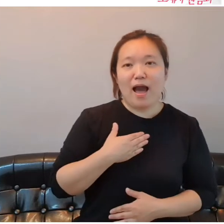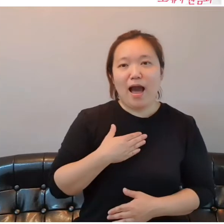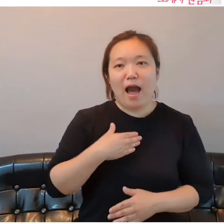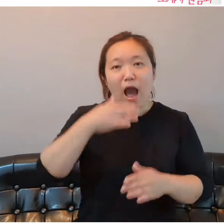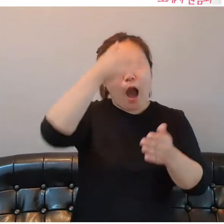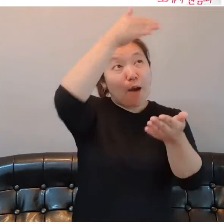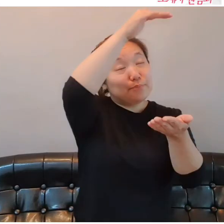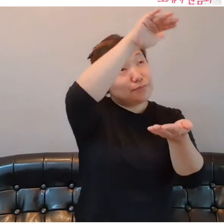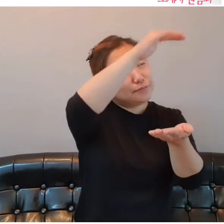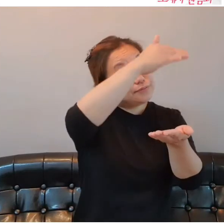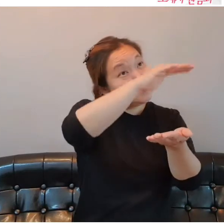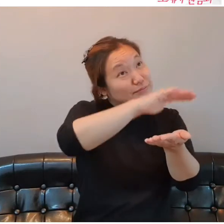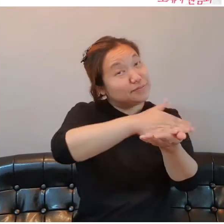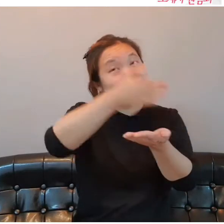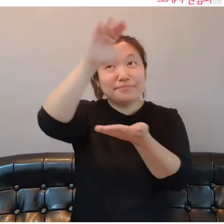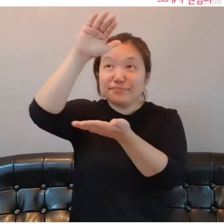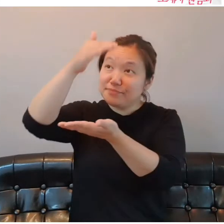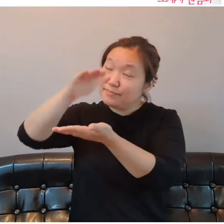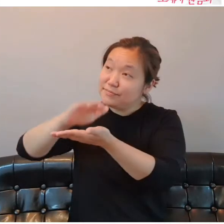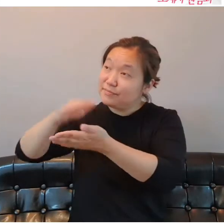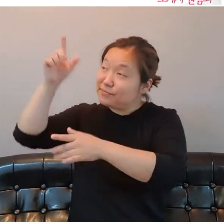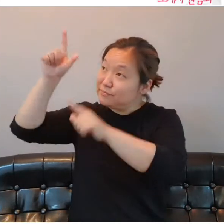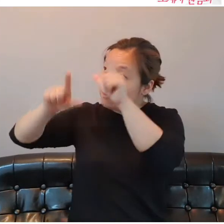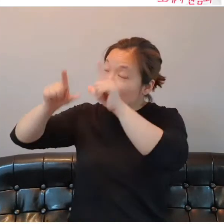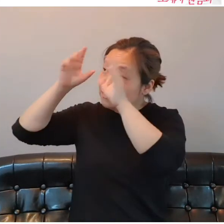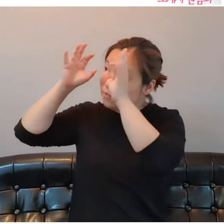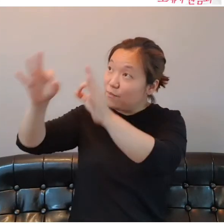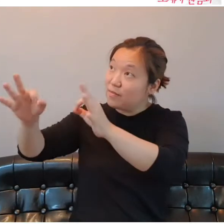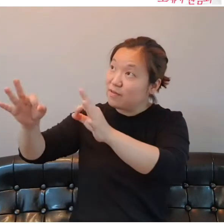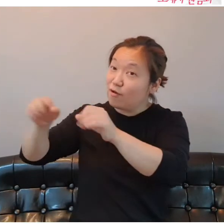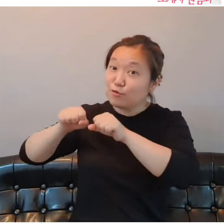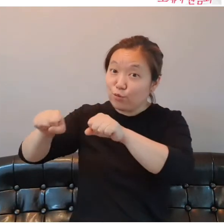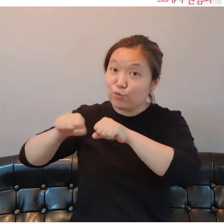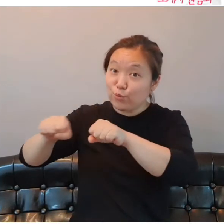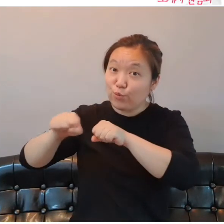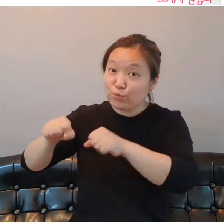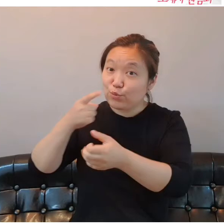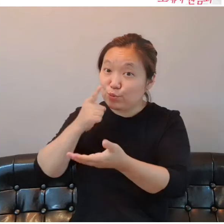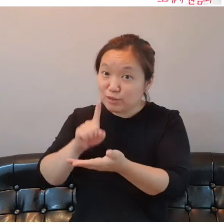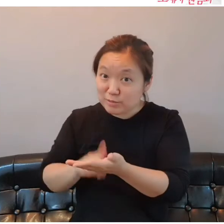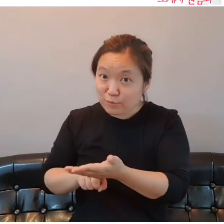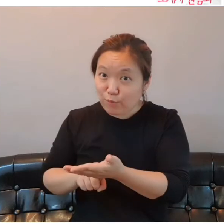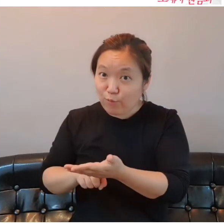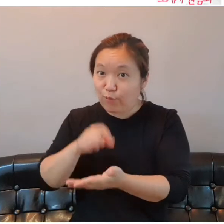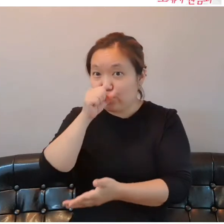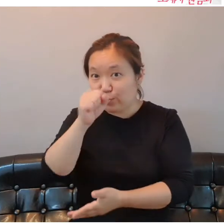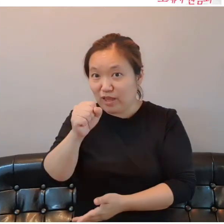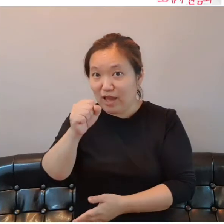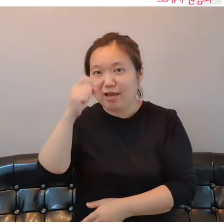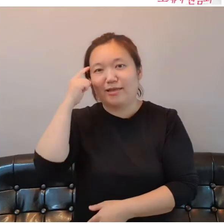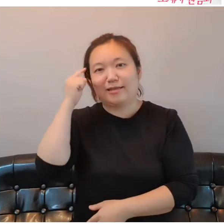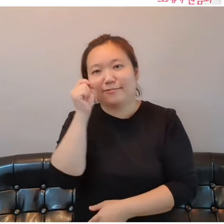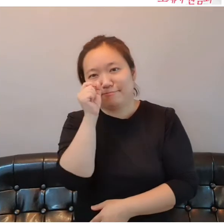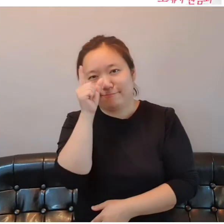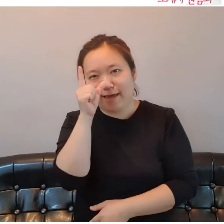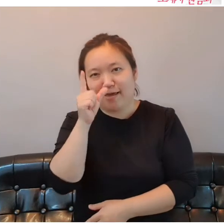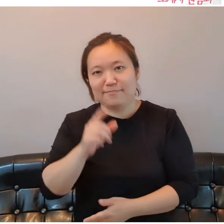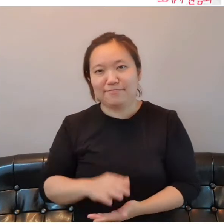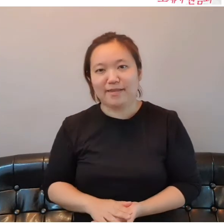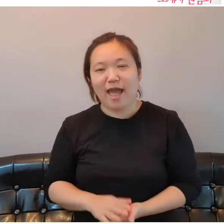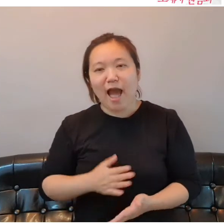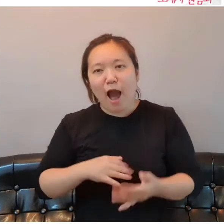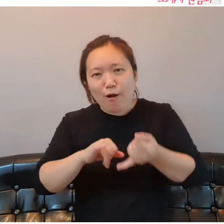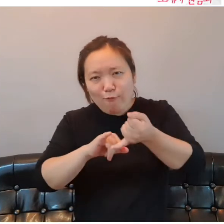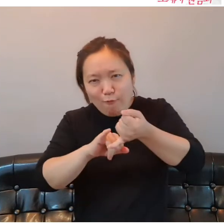비워지는 물건들이 대부분 직접 돈을 주고 구입했다는 것을 알게 되실 거예요. 필요하지 않고